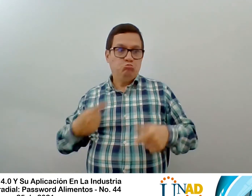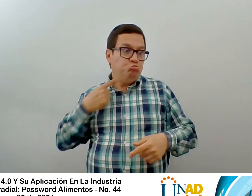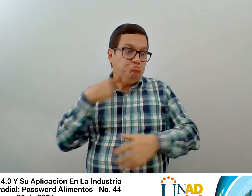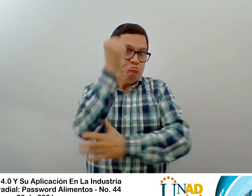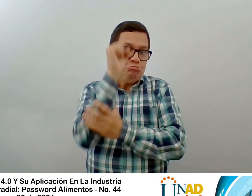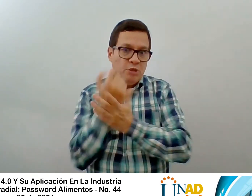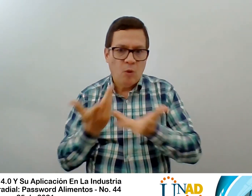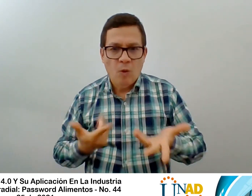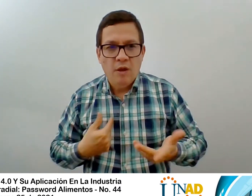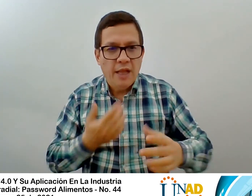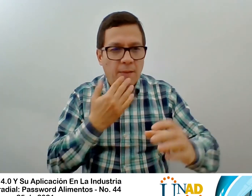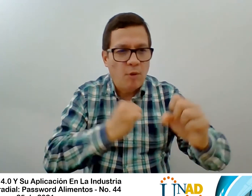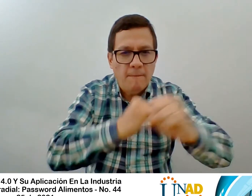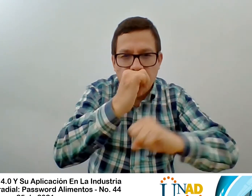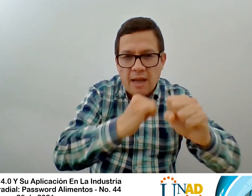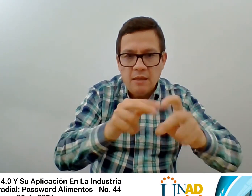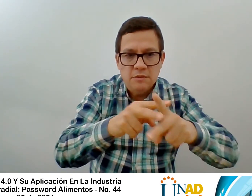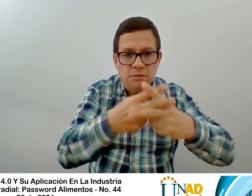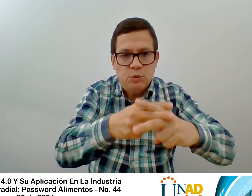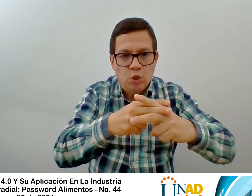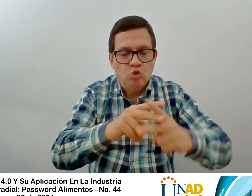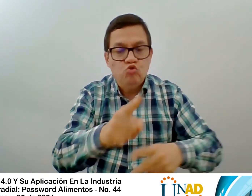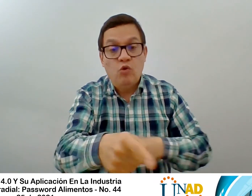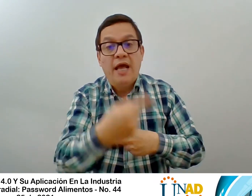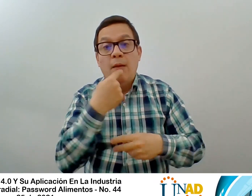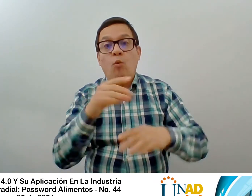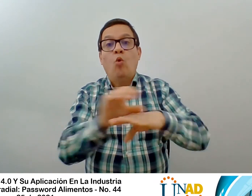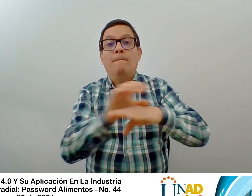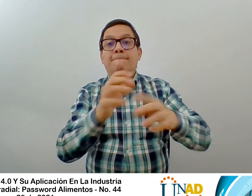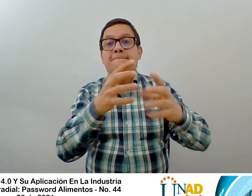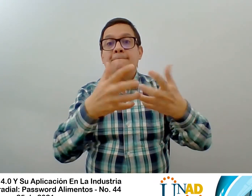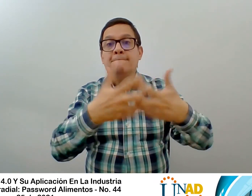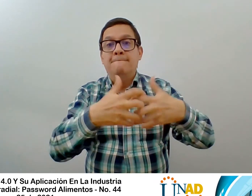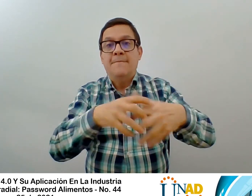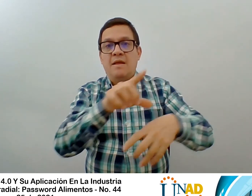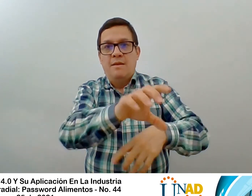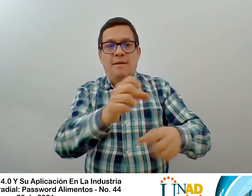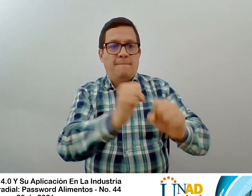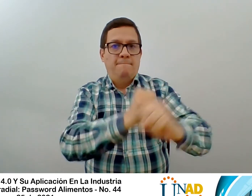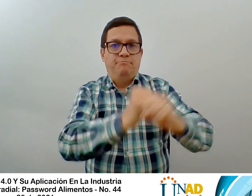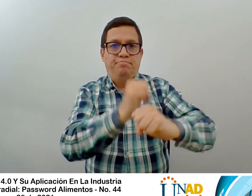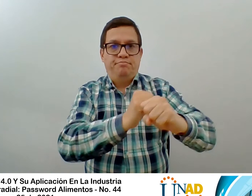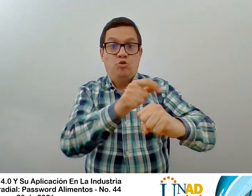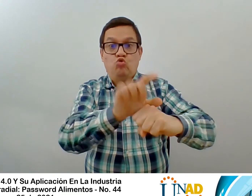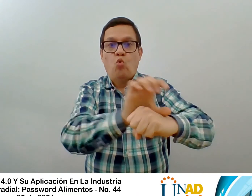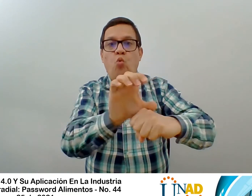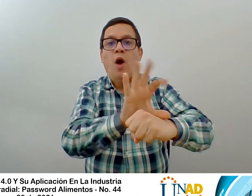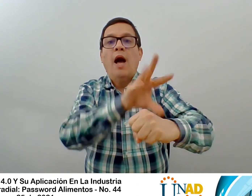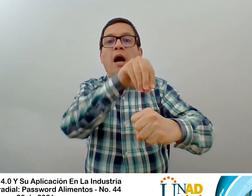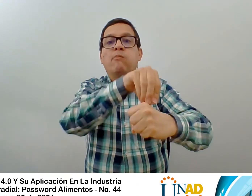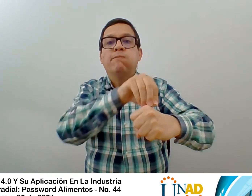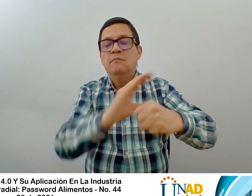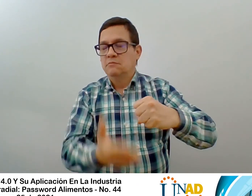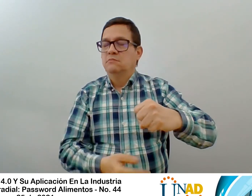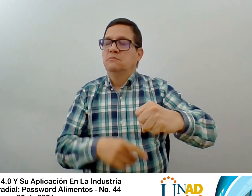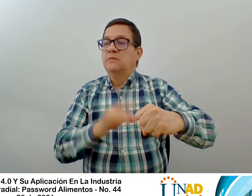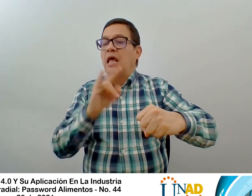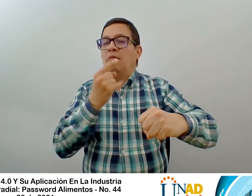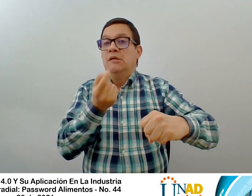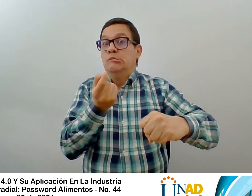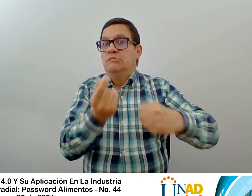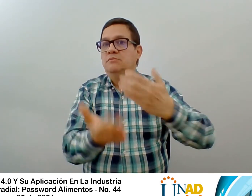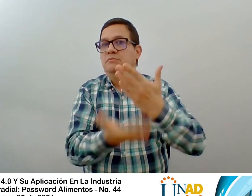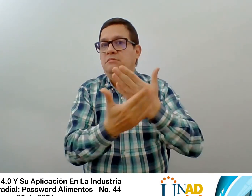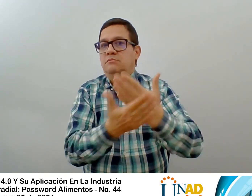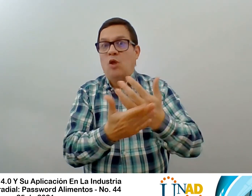hacer mantenimientos predictivos, por ejemplo, en las máquinas, que ellas mismas se programen sus mantenimientos,